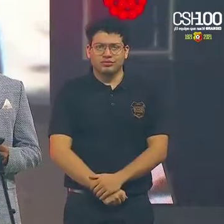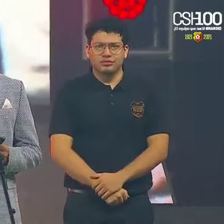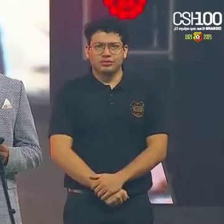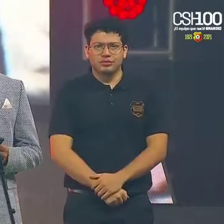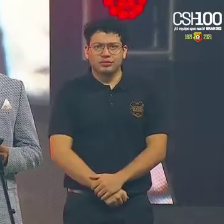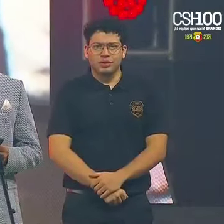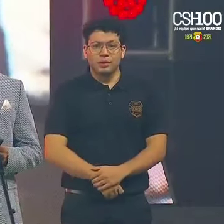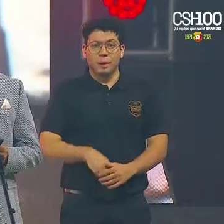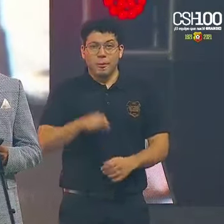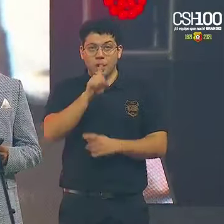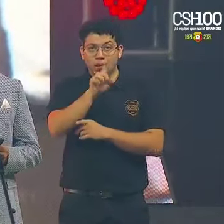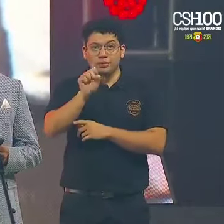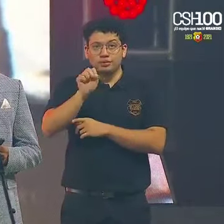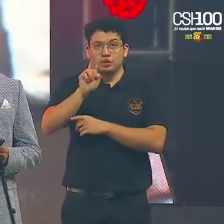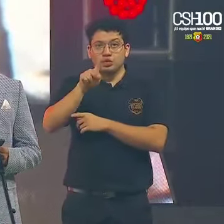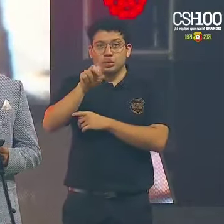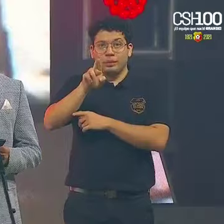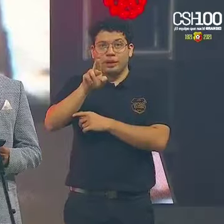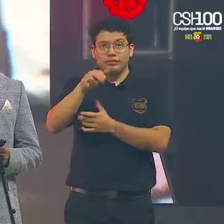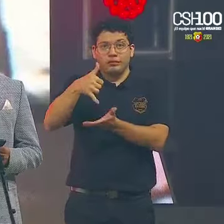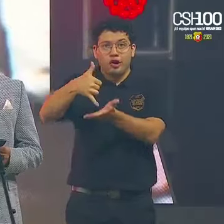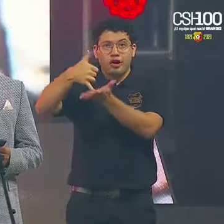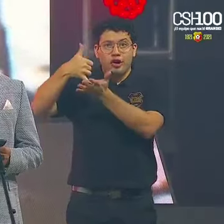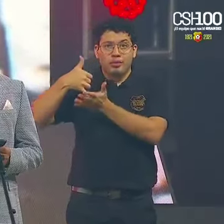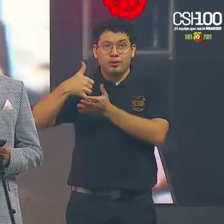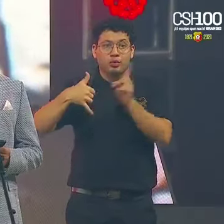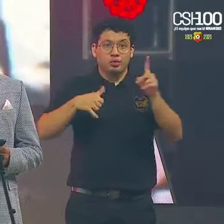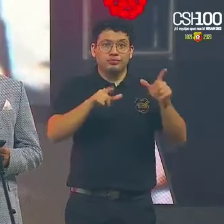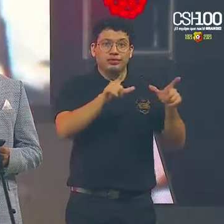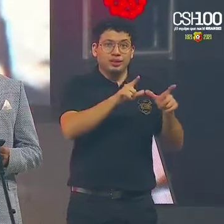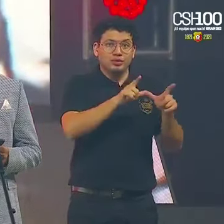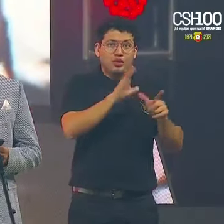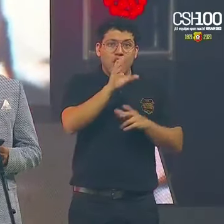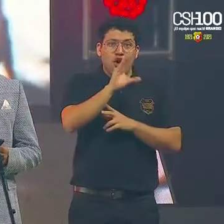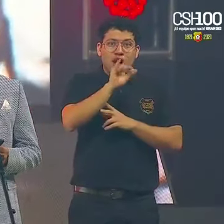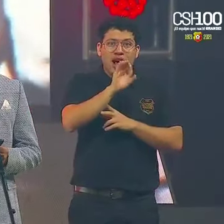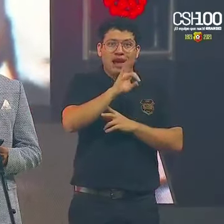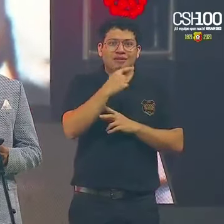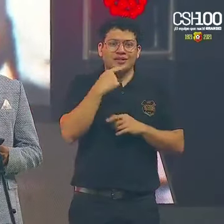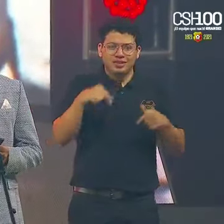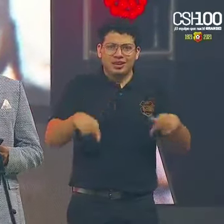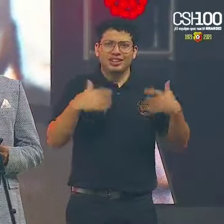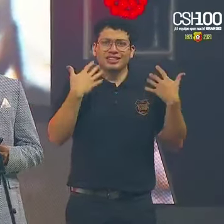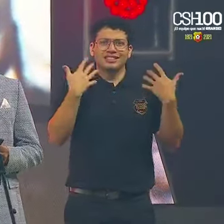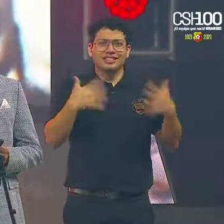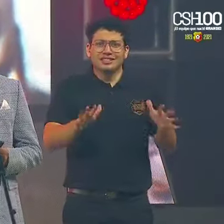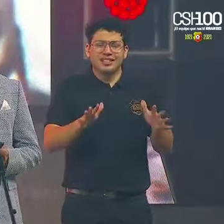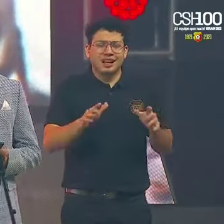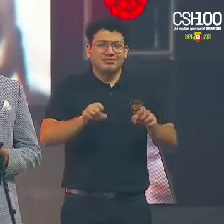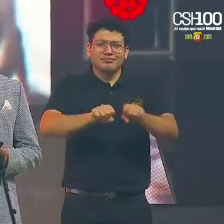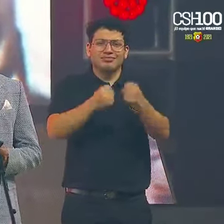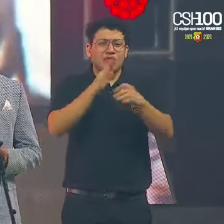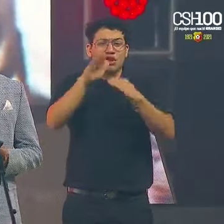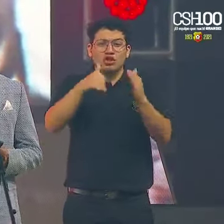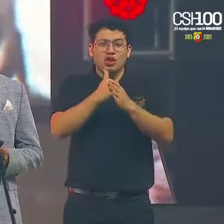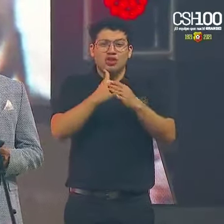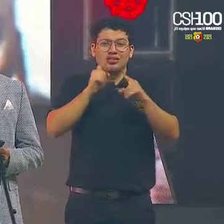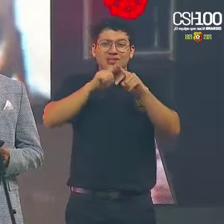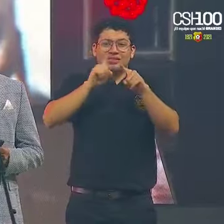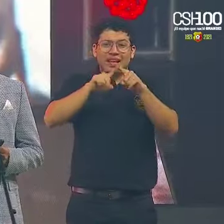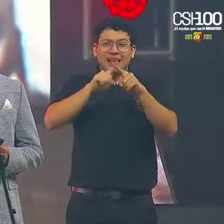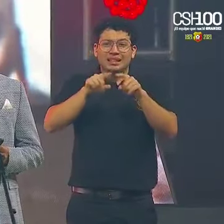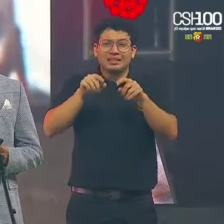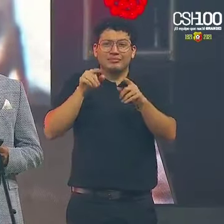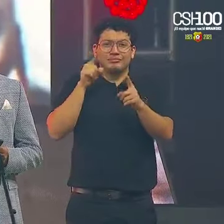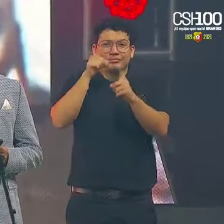Una Supercopa y un título de CONCACAF, hoy, o sea, se han roto hasta los récords de mi cabeza. Esto ha